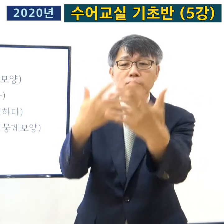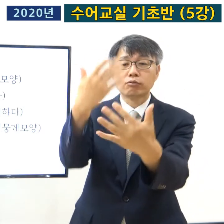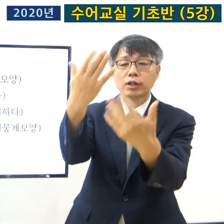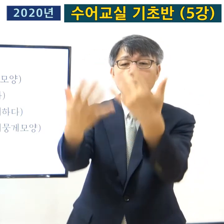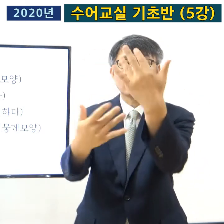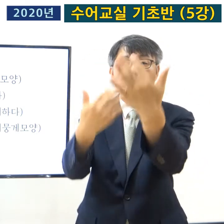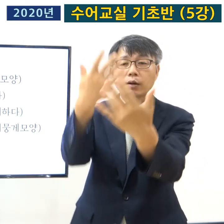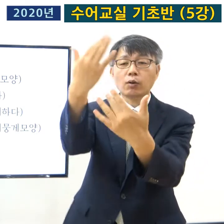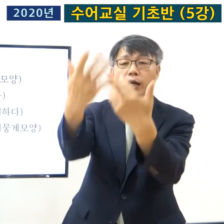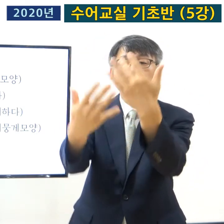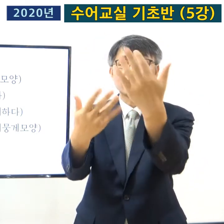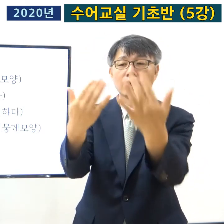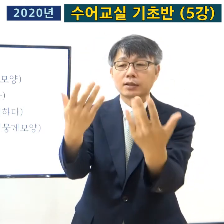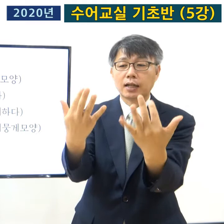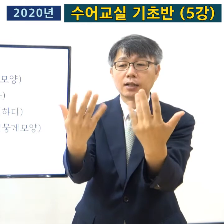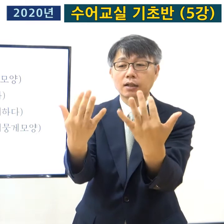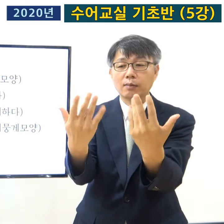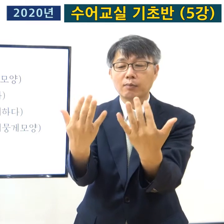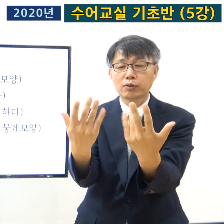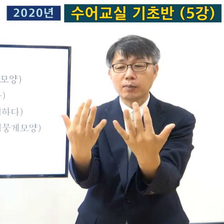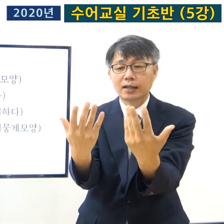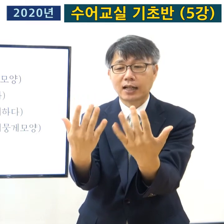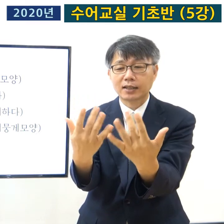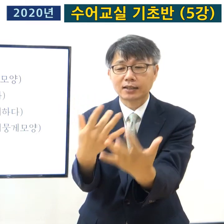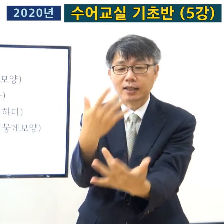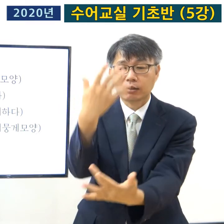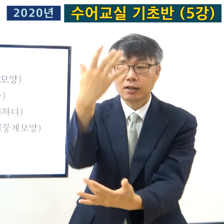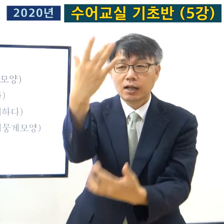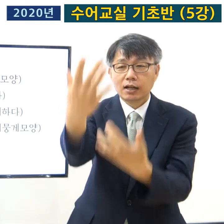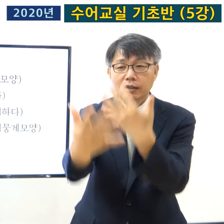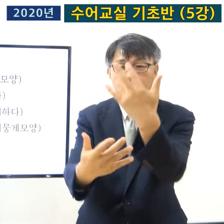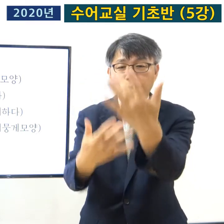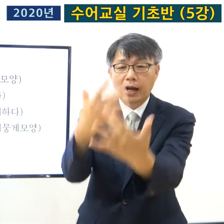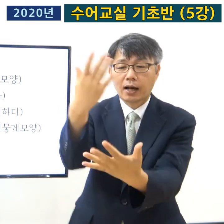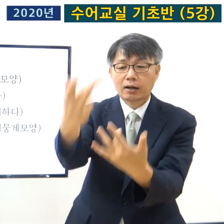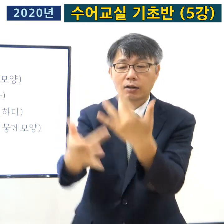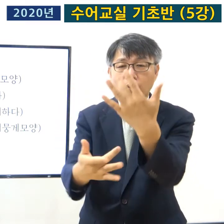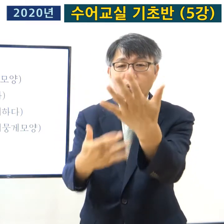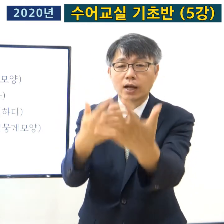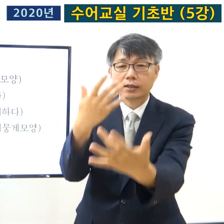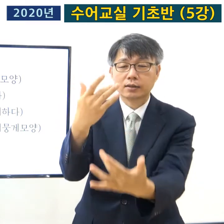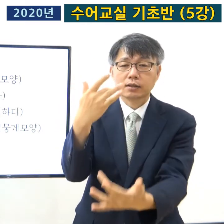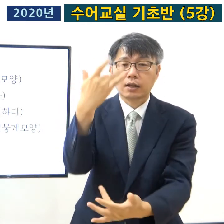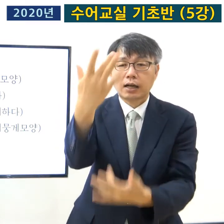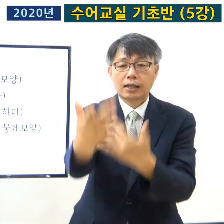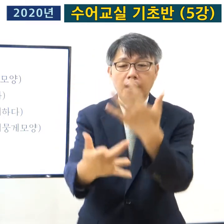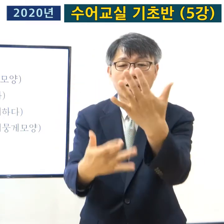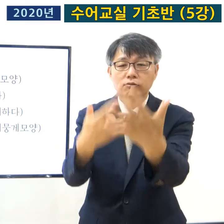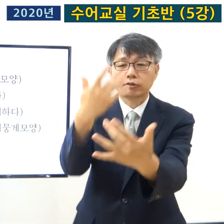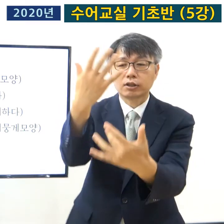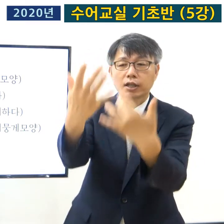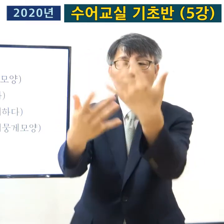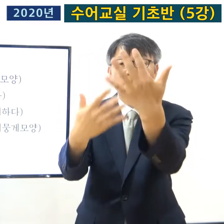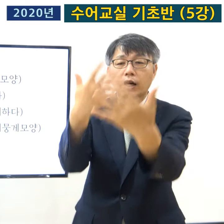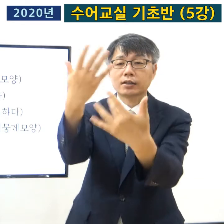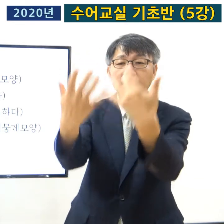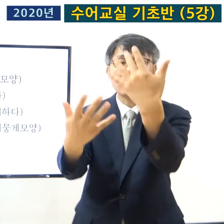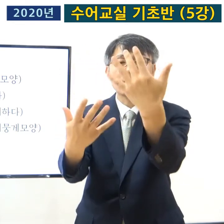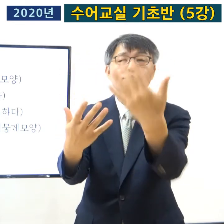불이 이렇게 올라가는 겁니다. 자, 이렇게 하면 불이 막 나는 거 같잖아요. 이렇게 막 올라가는 하나, 둘 이렇게 올라가는 게